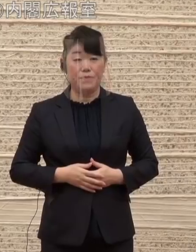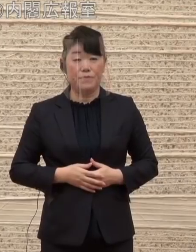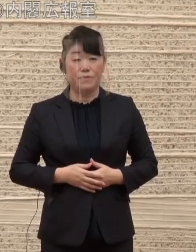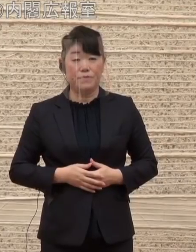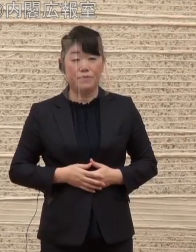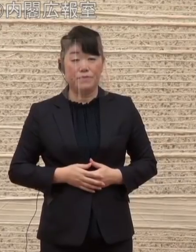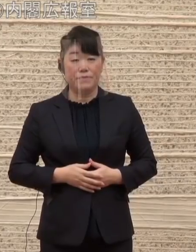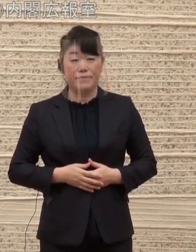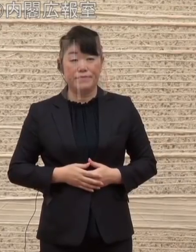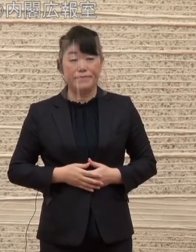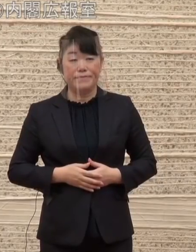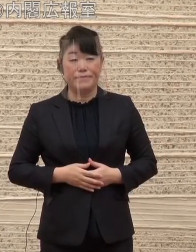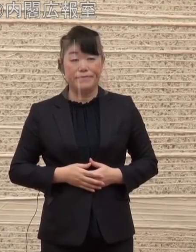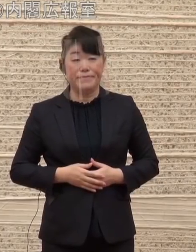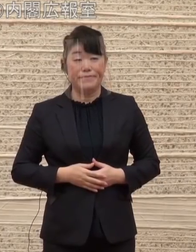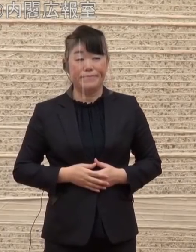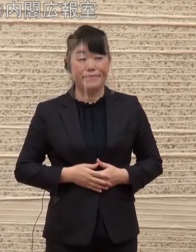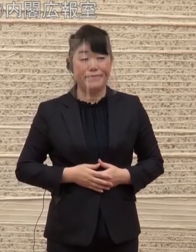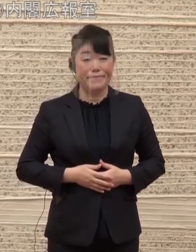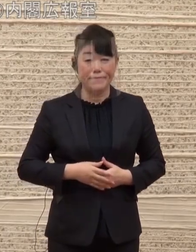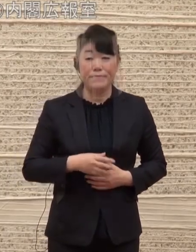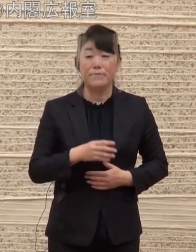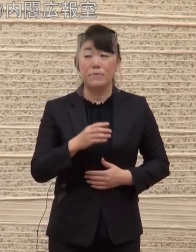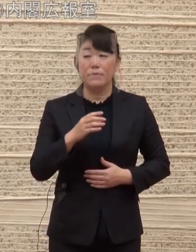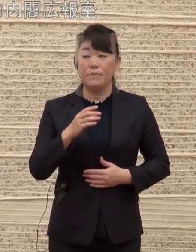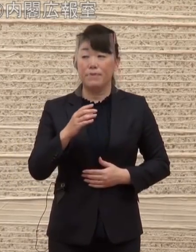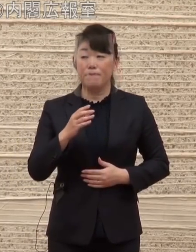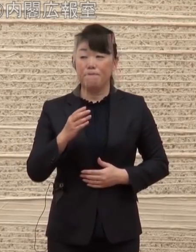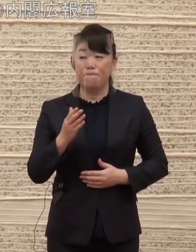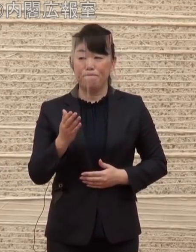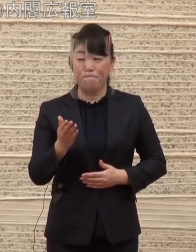ますじゃあ保井田さん